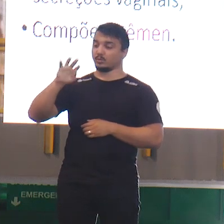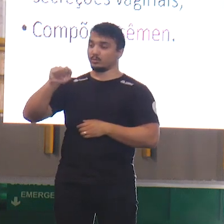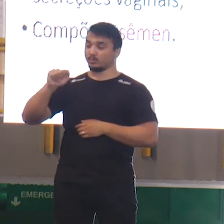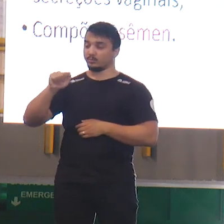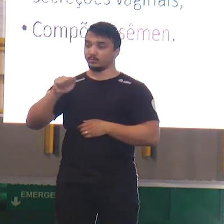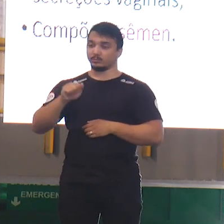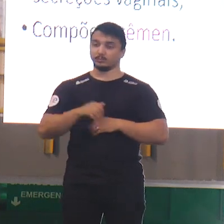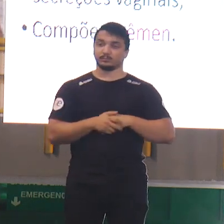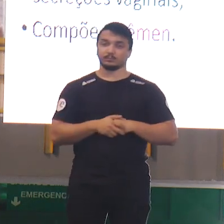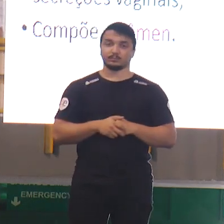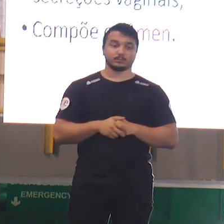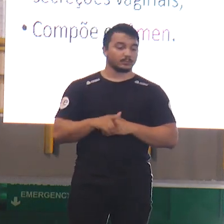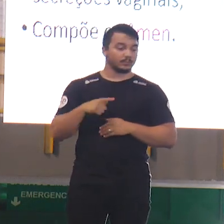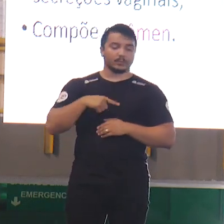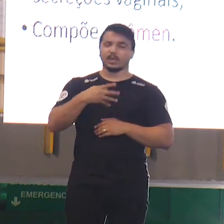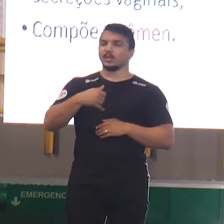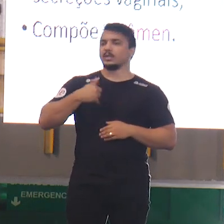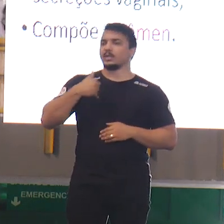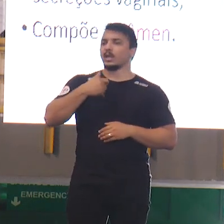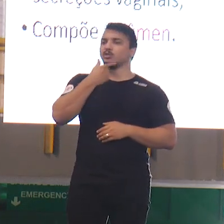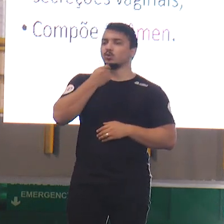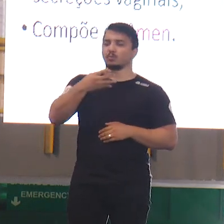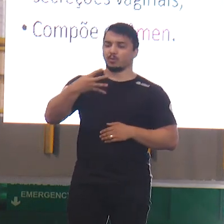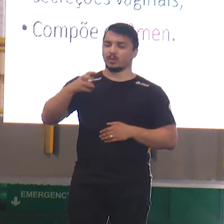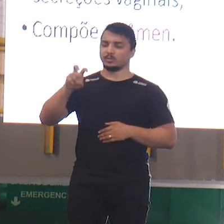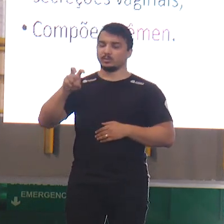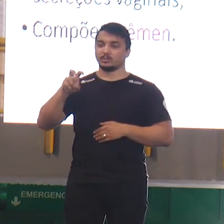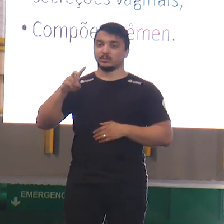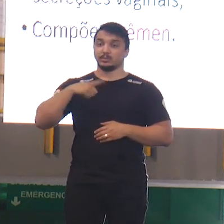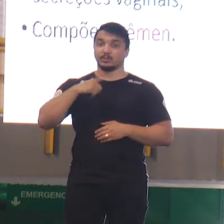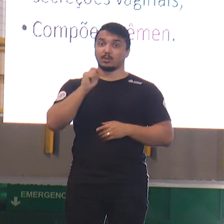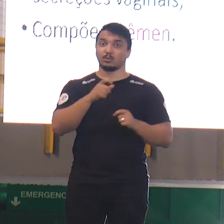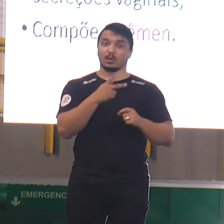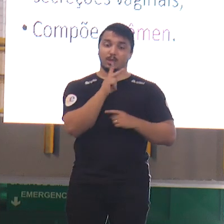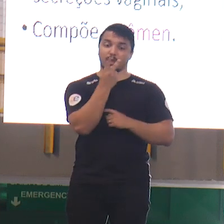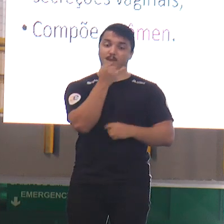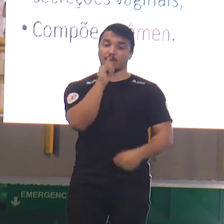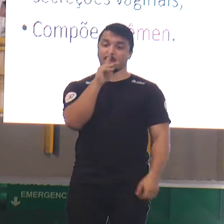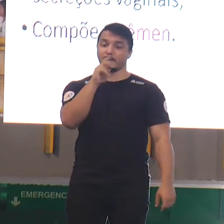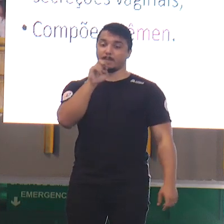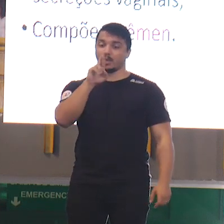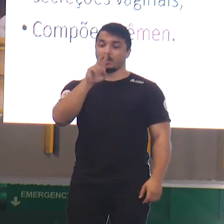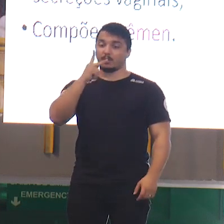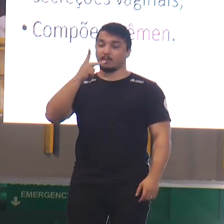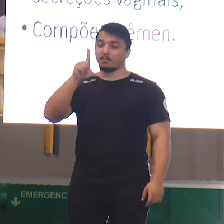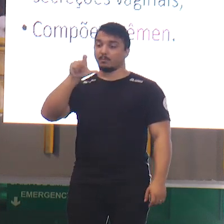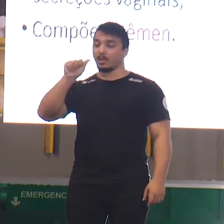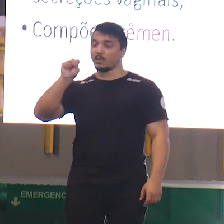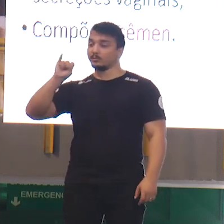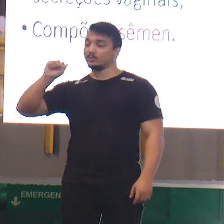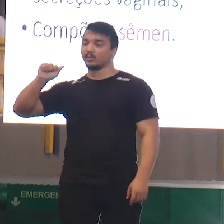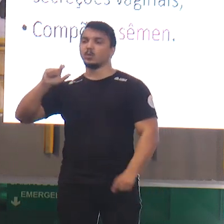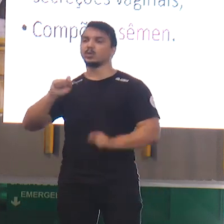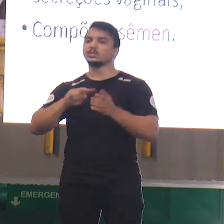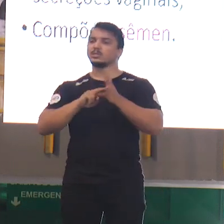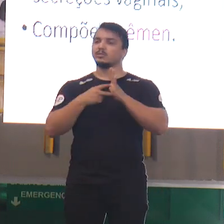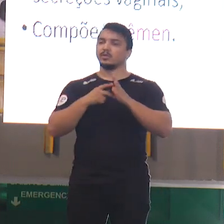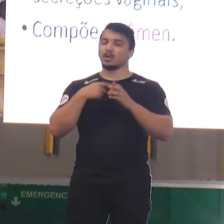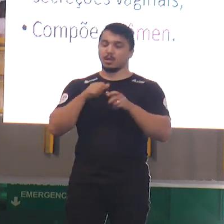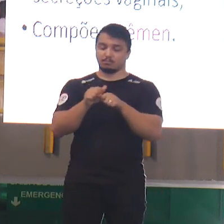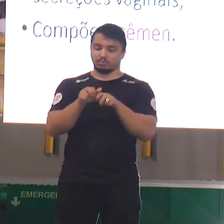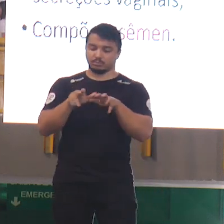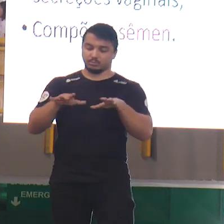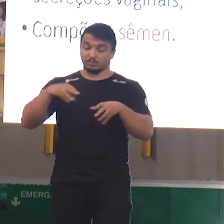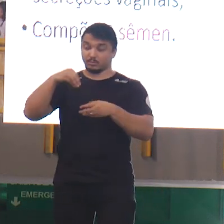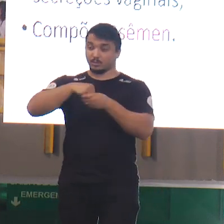próstata, após os 45 anos, existe a chamada hiperplasia benigna da próstata, e que essa hiperplasia benigna